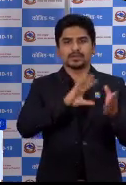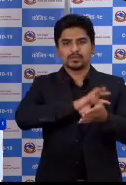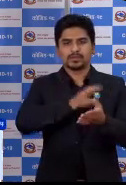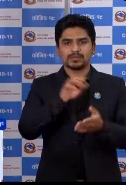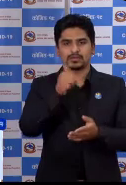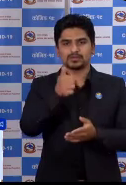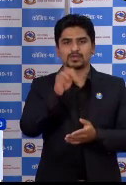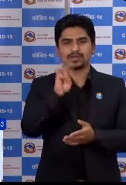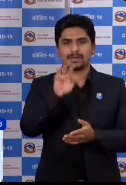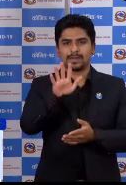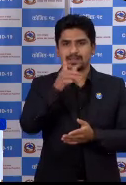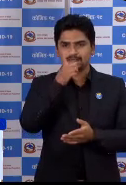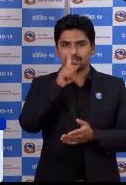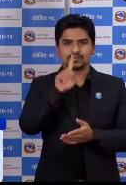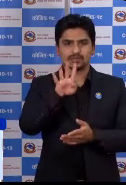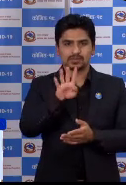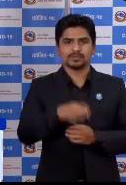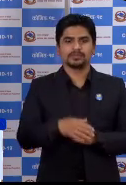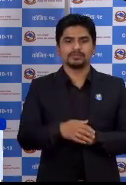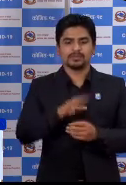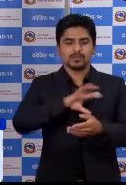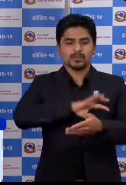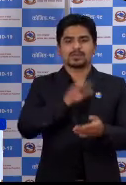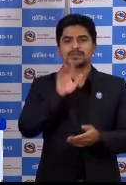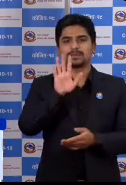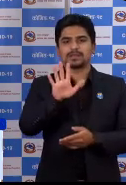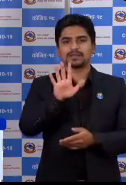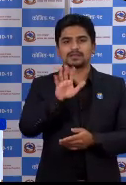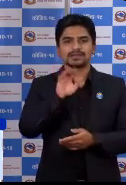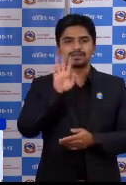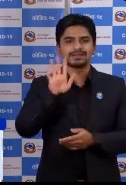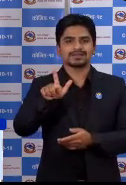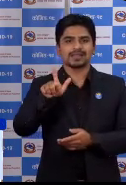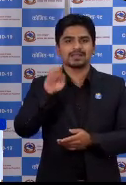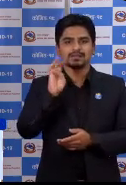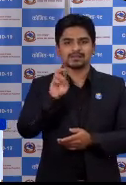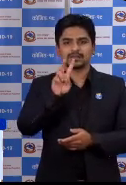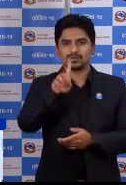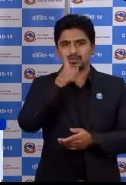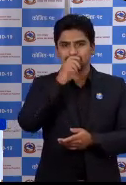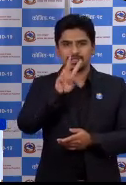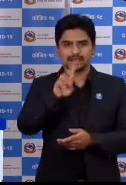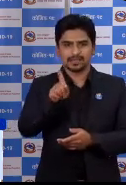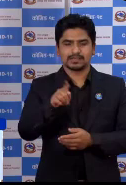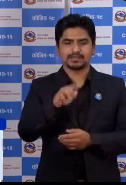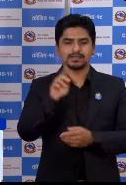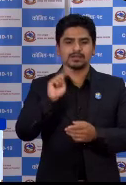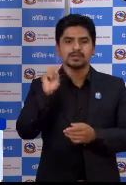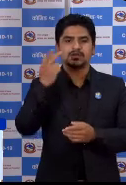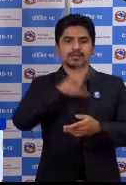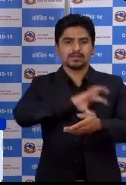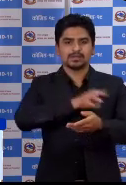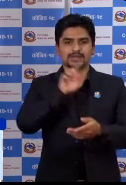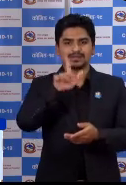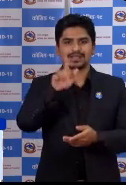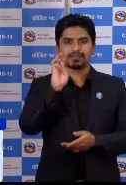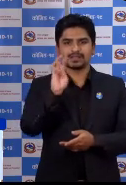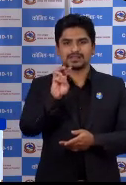प्रदेशमा 6,514, प्रदेश नम्बर 5 7,221, कर्णाली प्रदेशमा